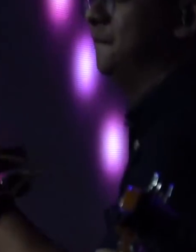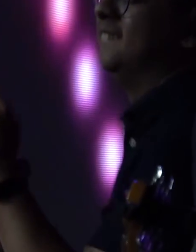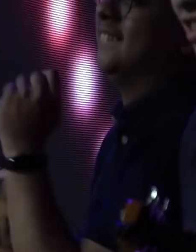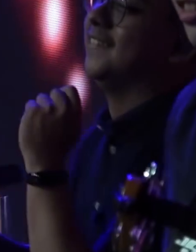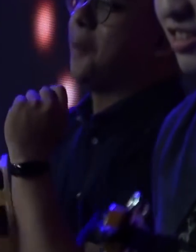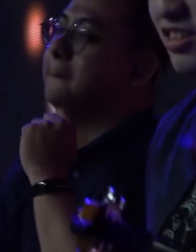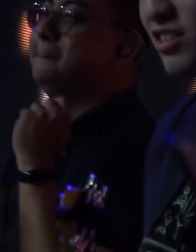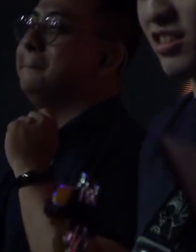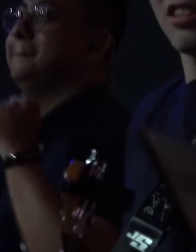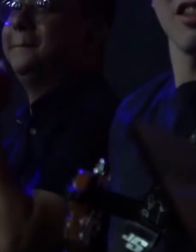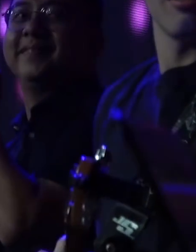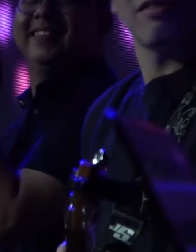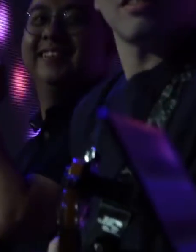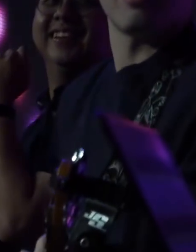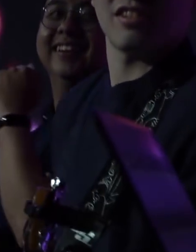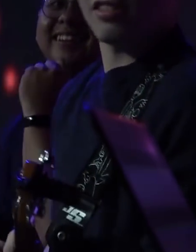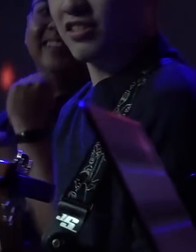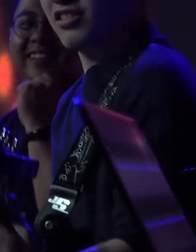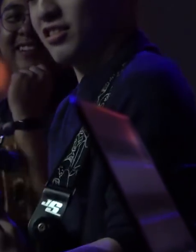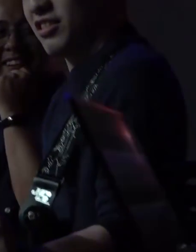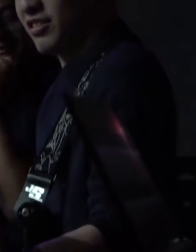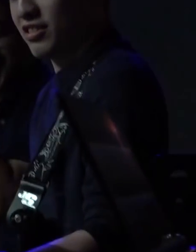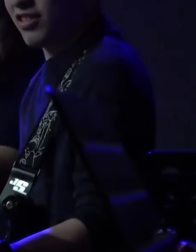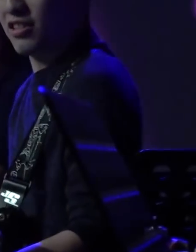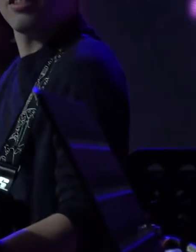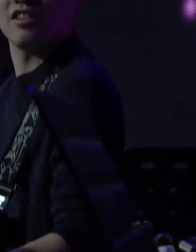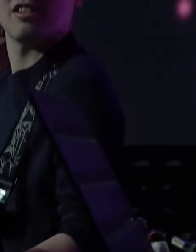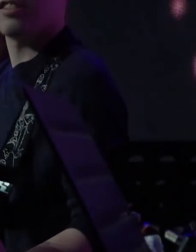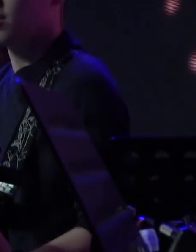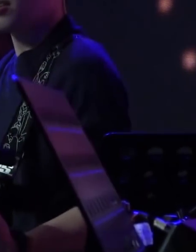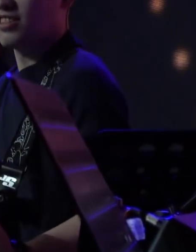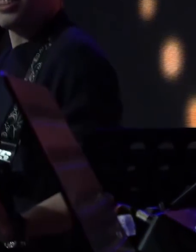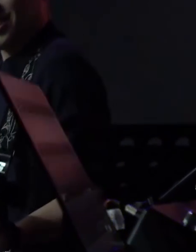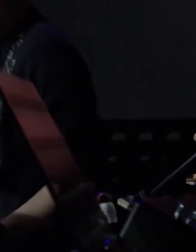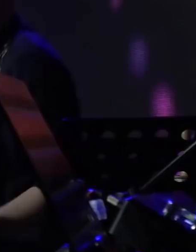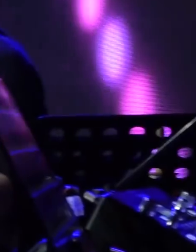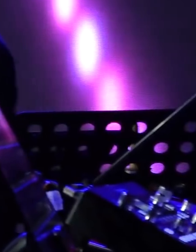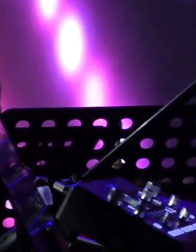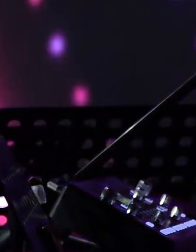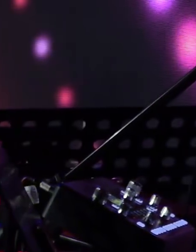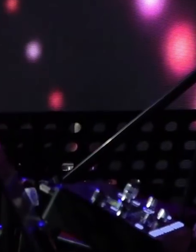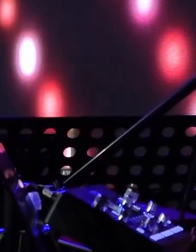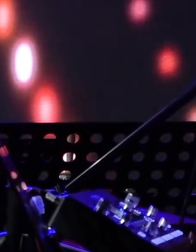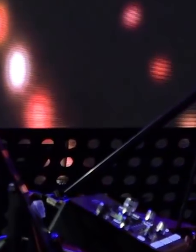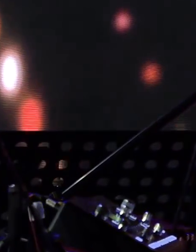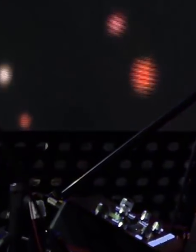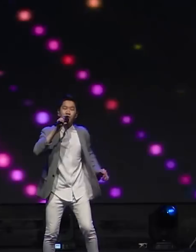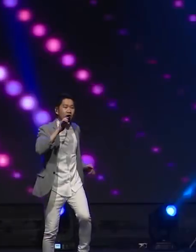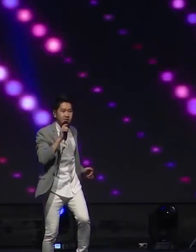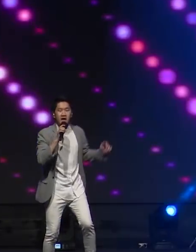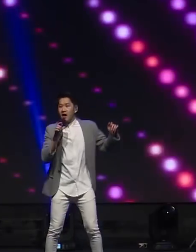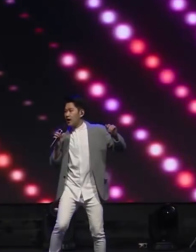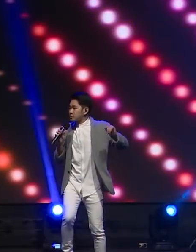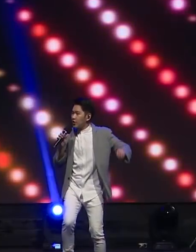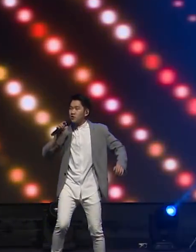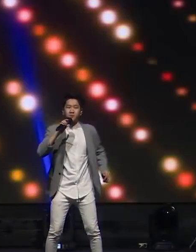in this heart of mine, there will flow songs of praise unto you. Oh, I will